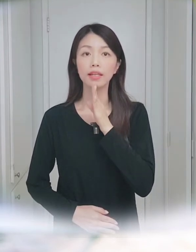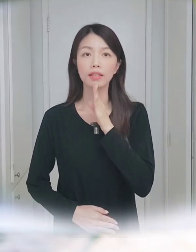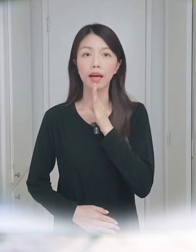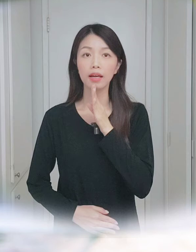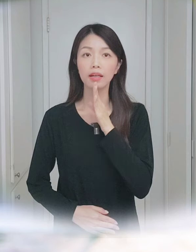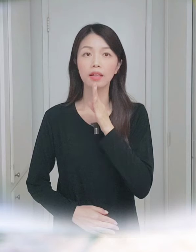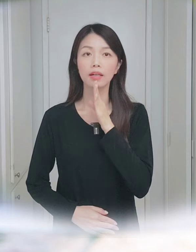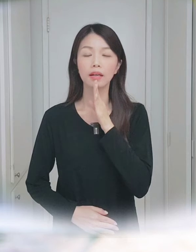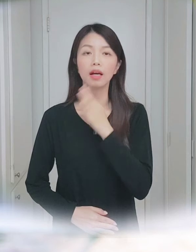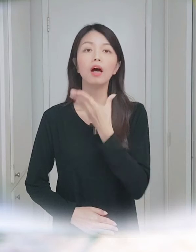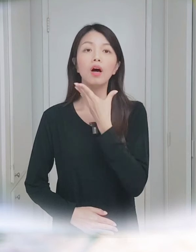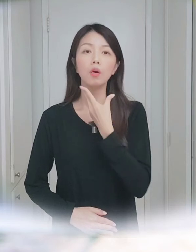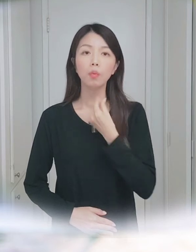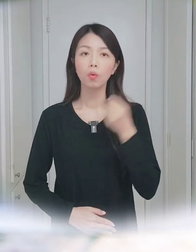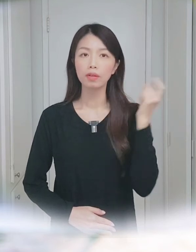오직 진짜